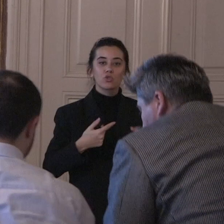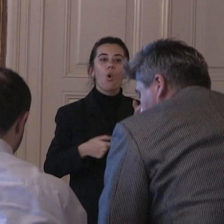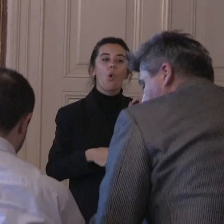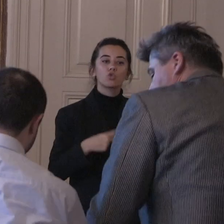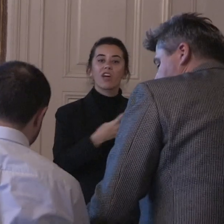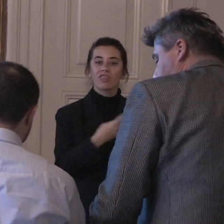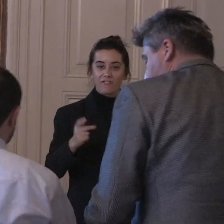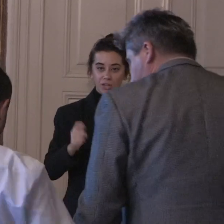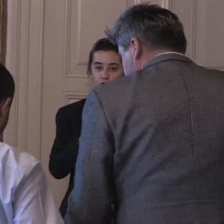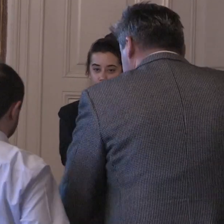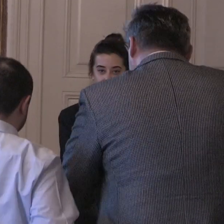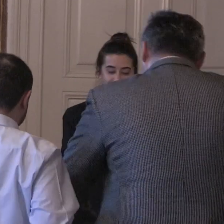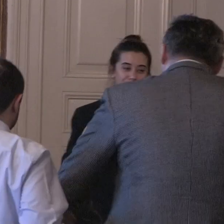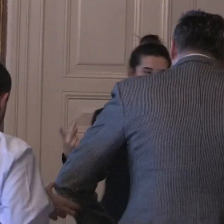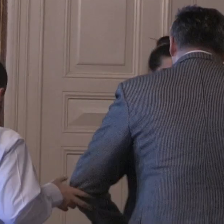lütfen.